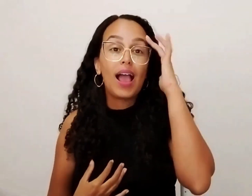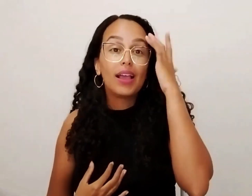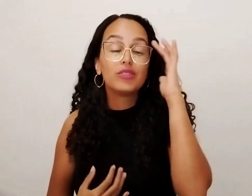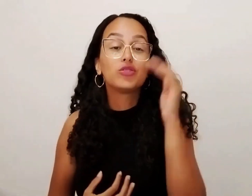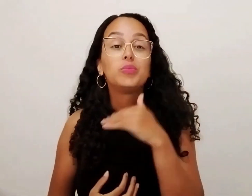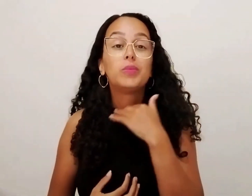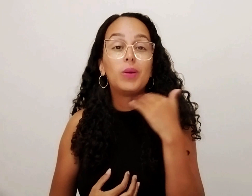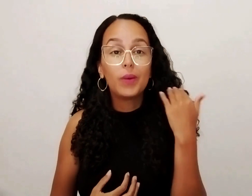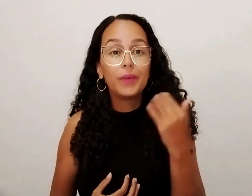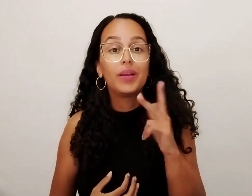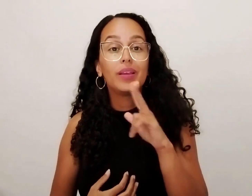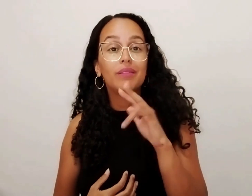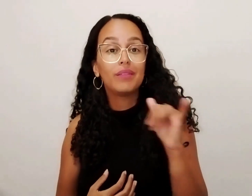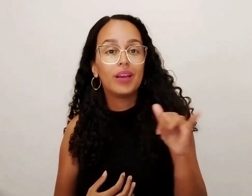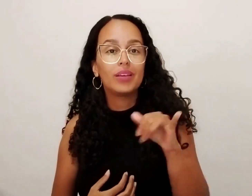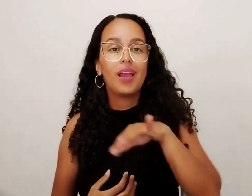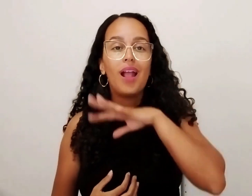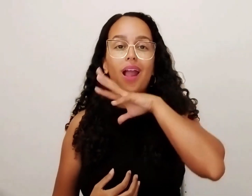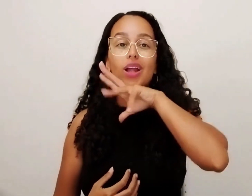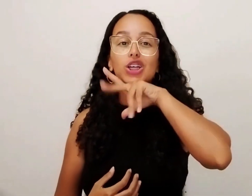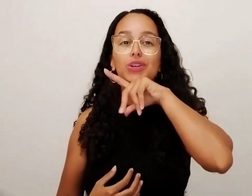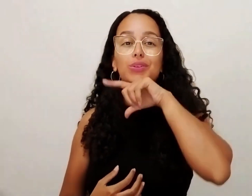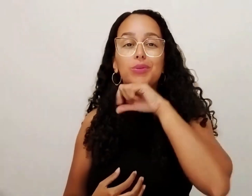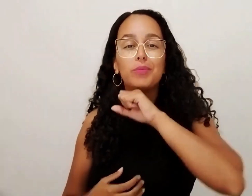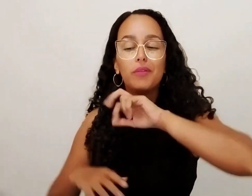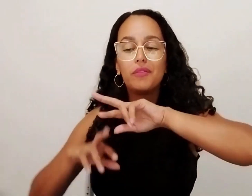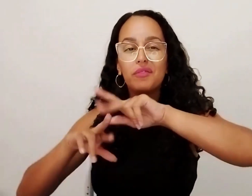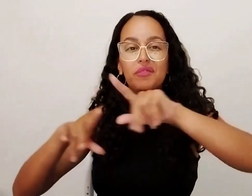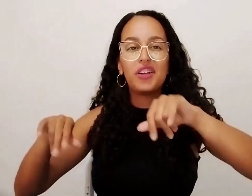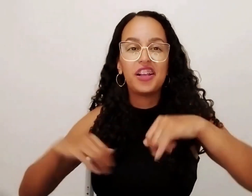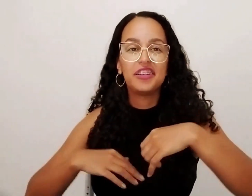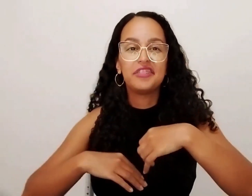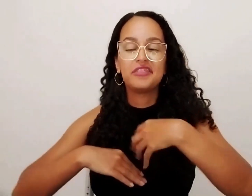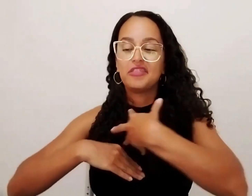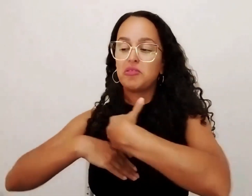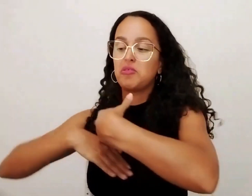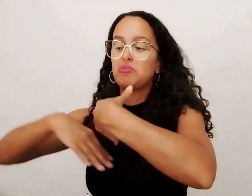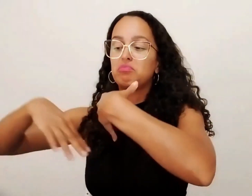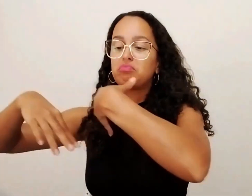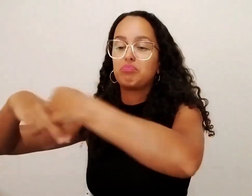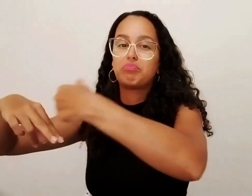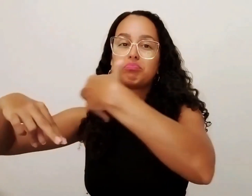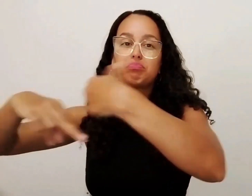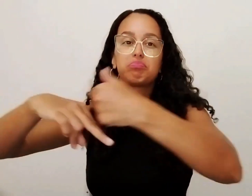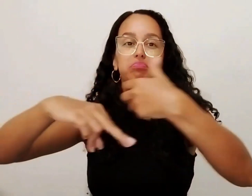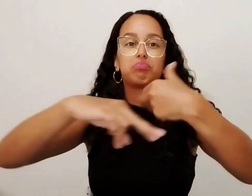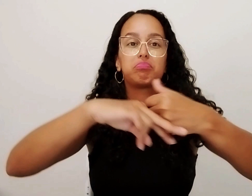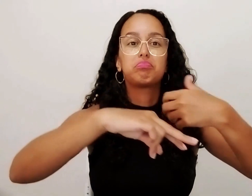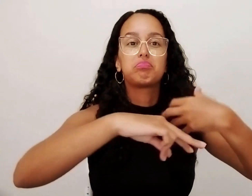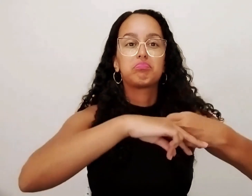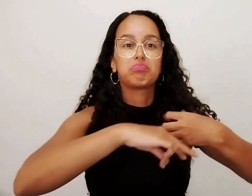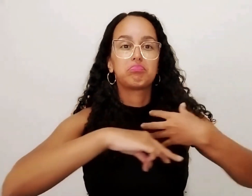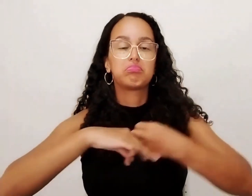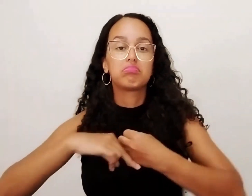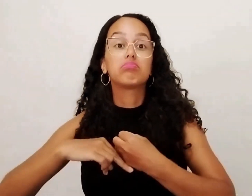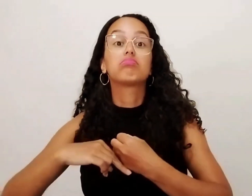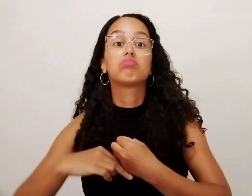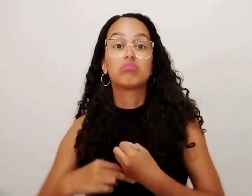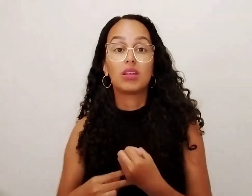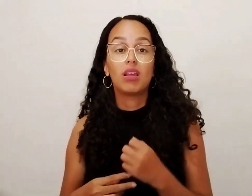No final, ele se cura por ter passado veneno para tantos outros bichos. A sombra de Jiguê acha